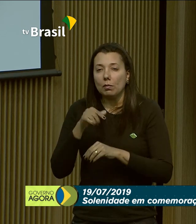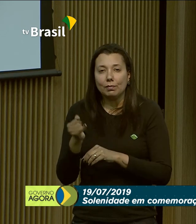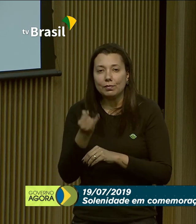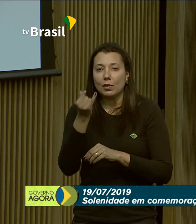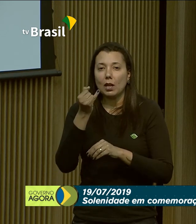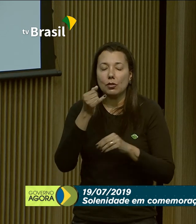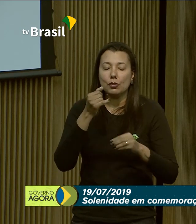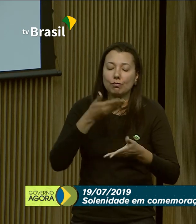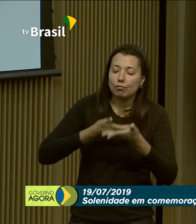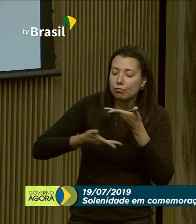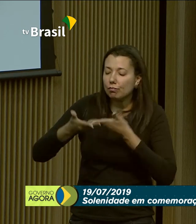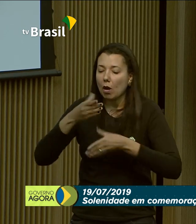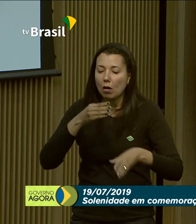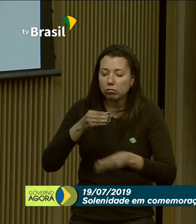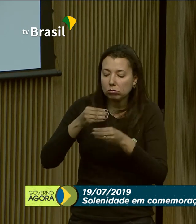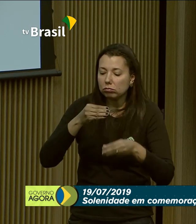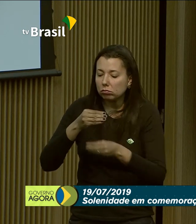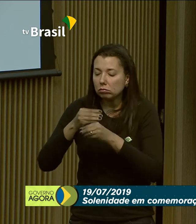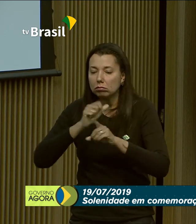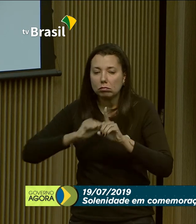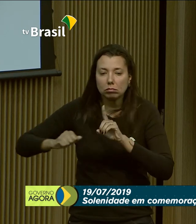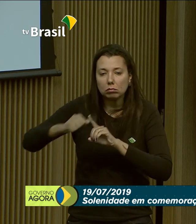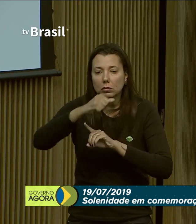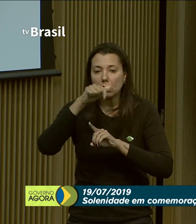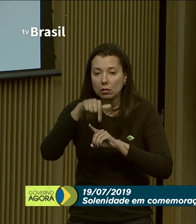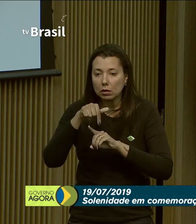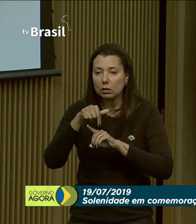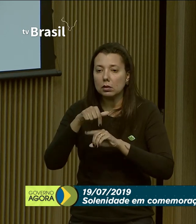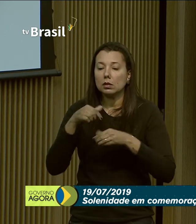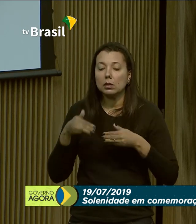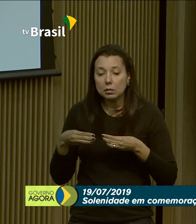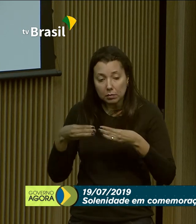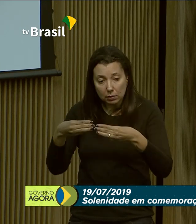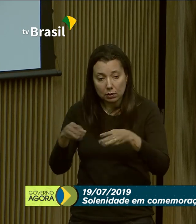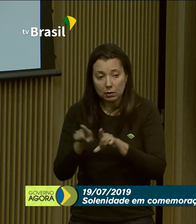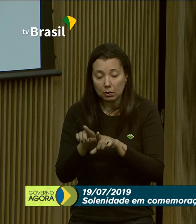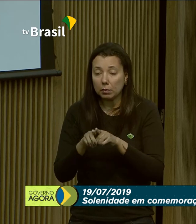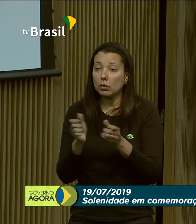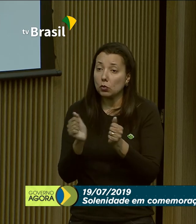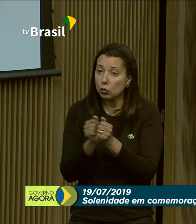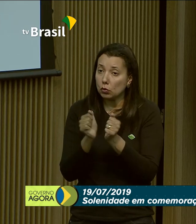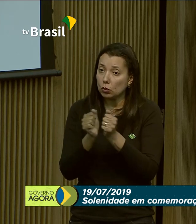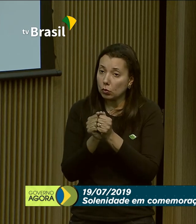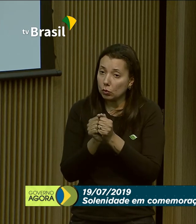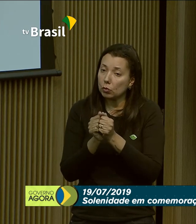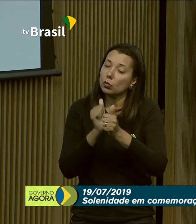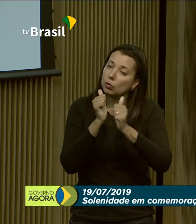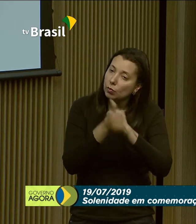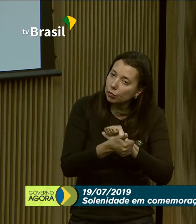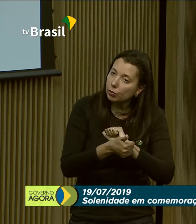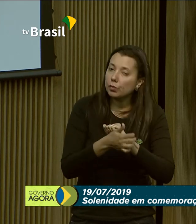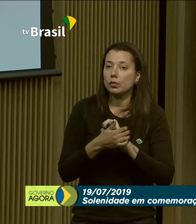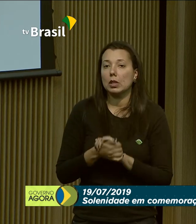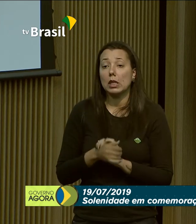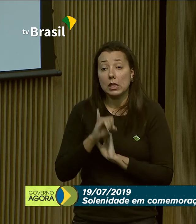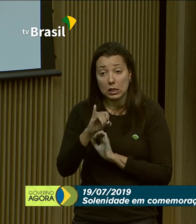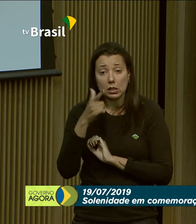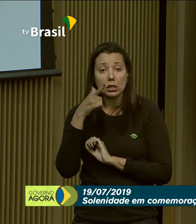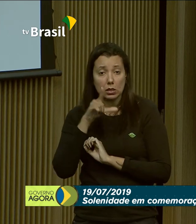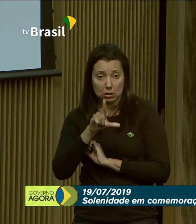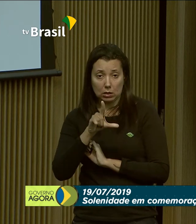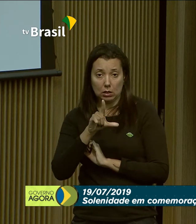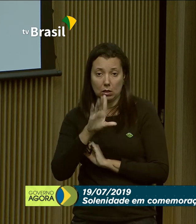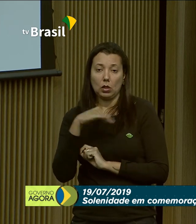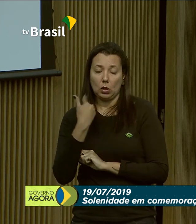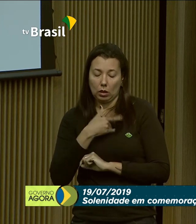integração da nossa área social, desse ministério integrar o social com o esporte. Se nós conseguirmos, e